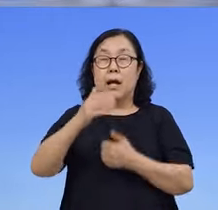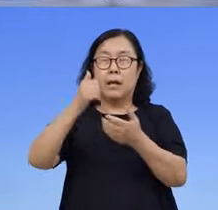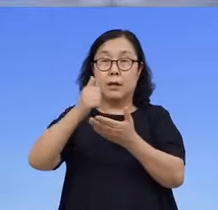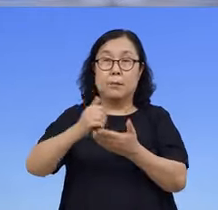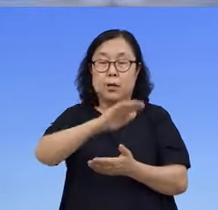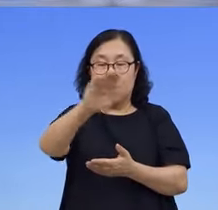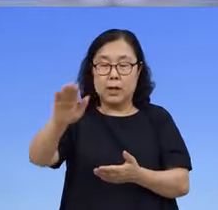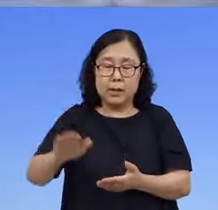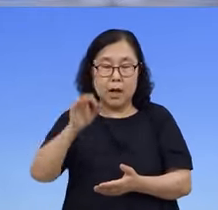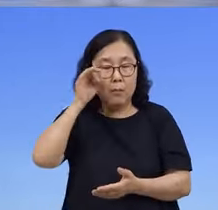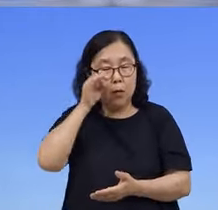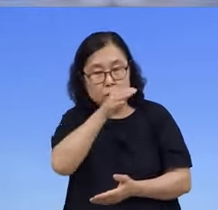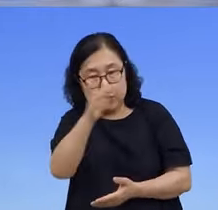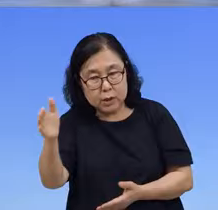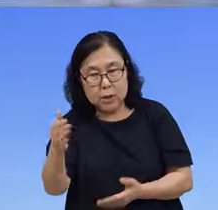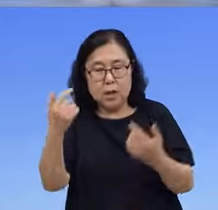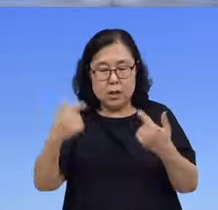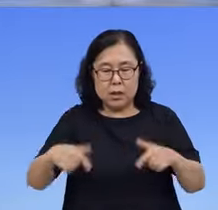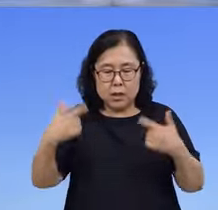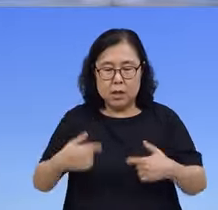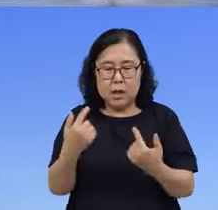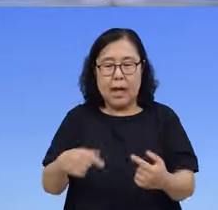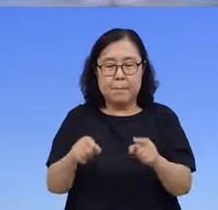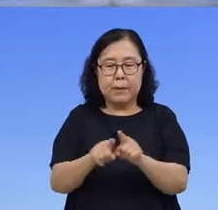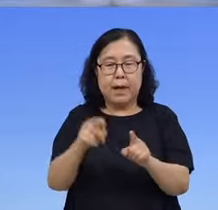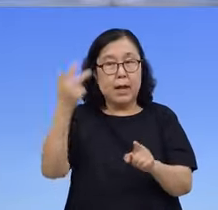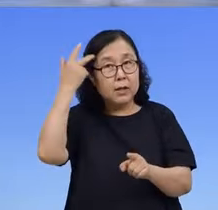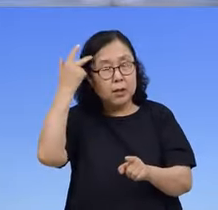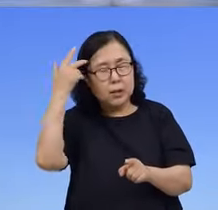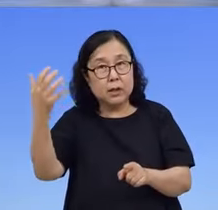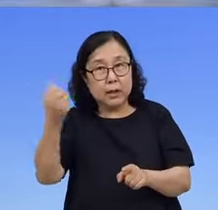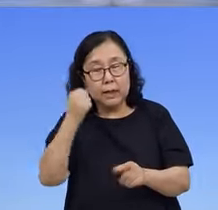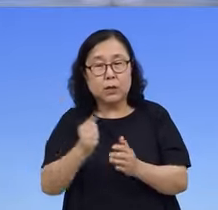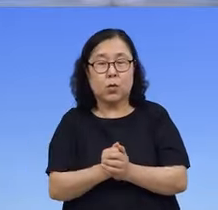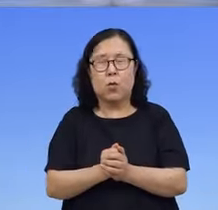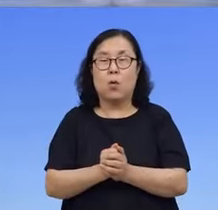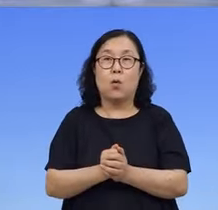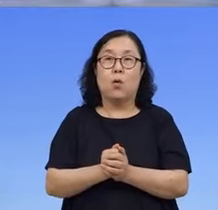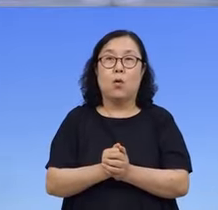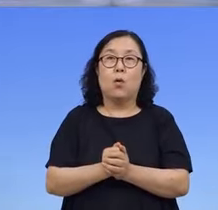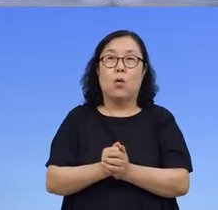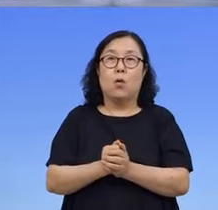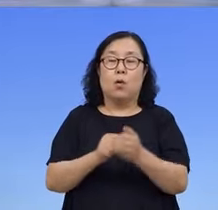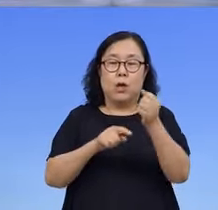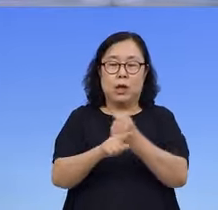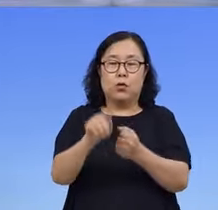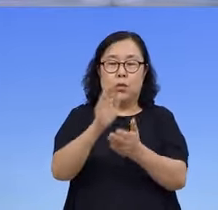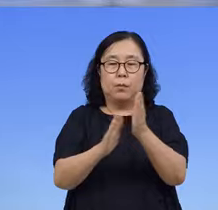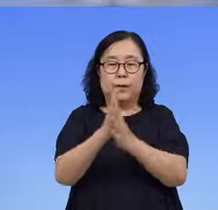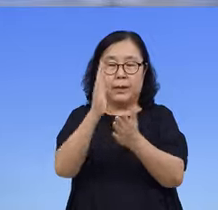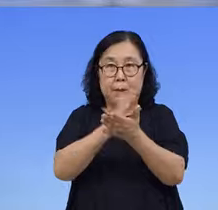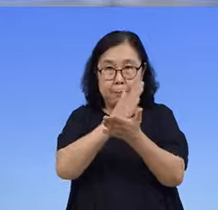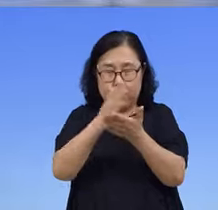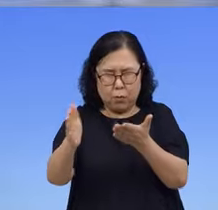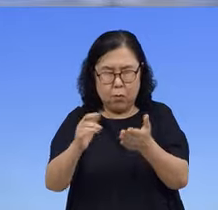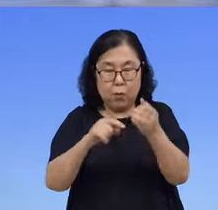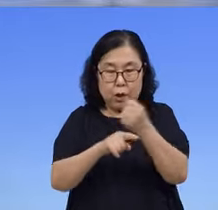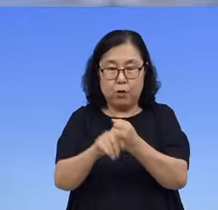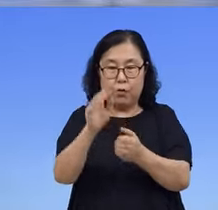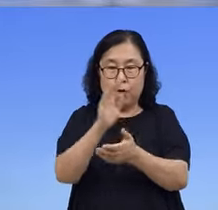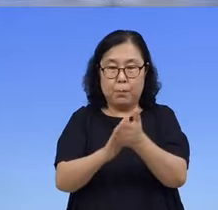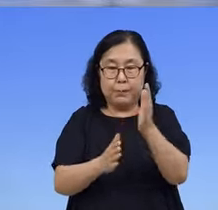우리에게 보여주시는 늘 함께의 정신을 가지고 이유 없이 베풀고 이유 없이 섬겨 나갈 때에 상대방도